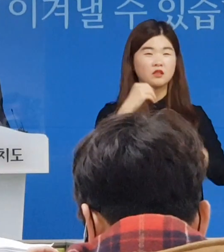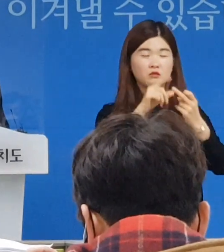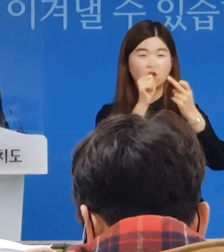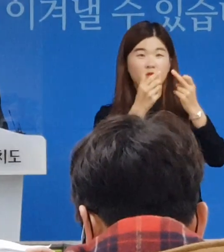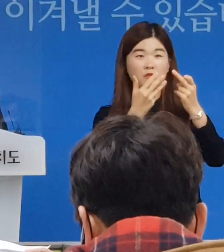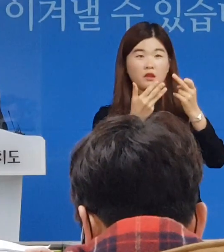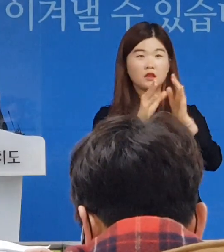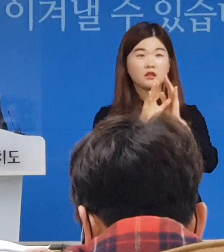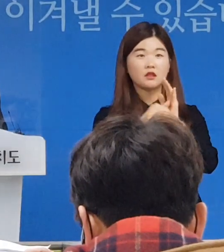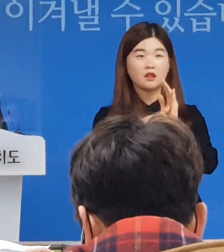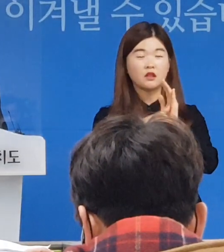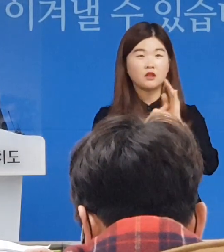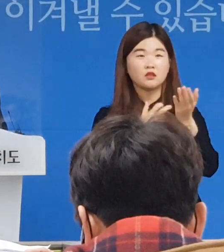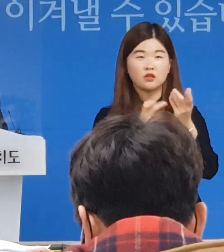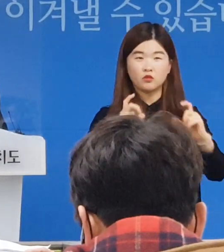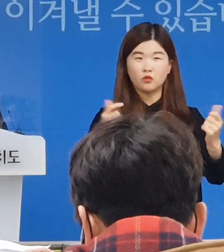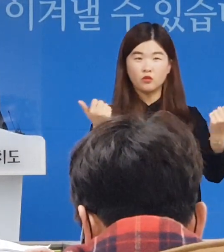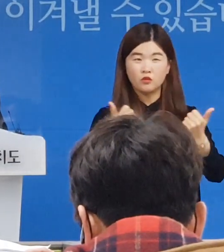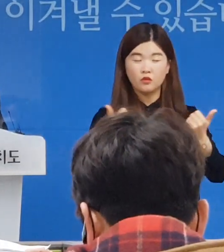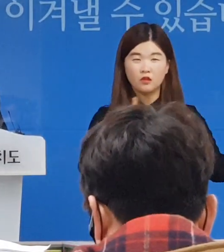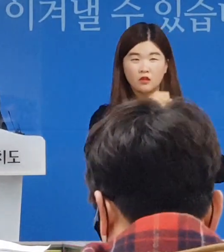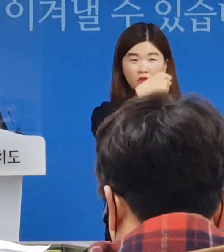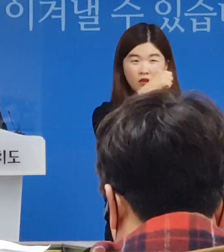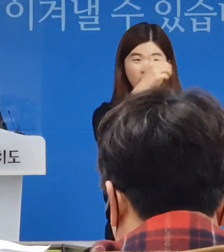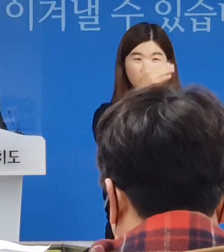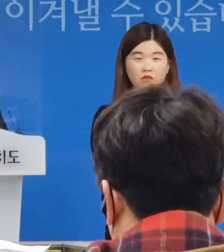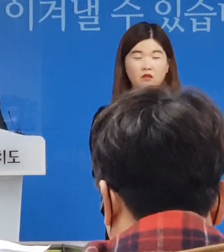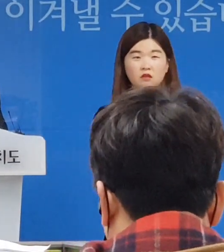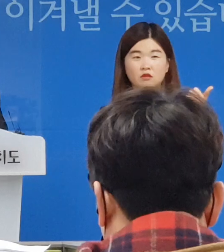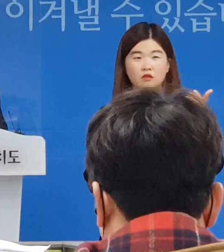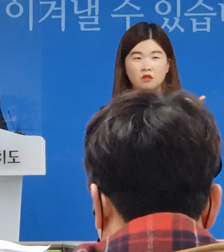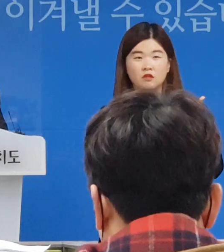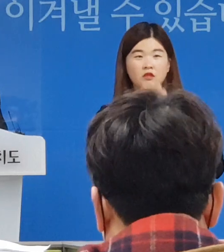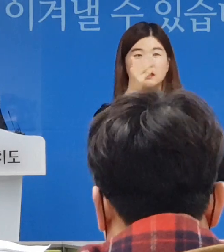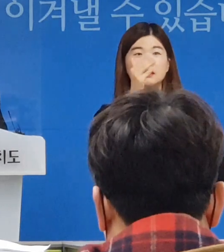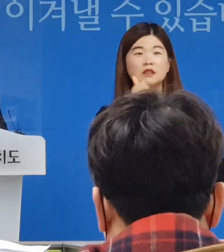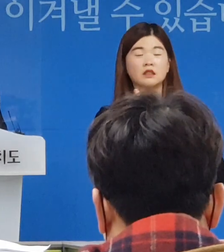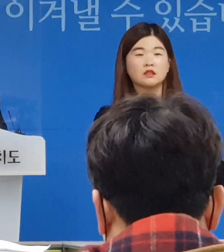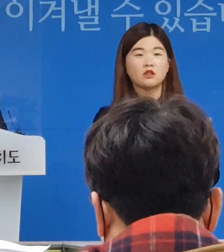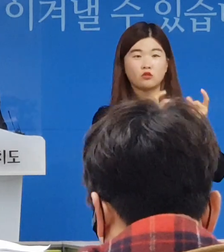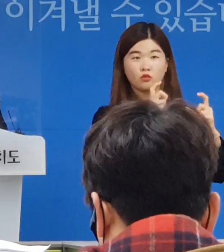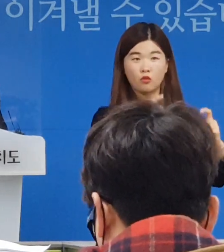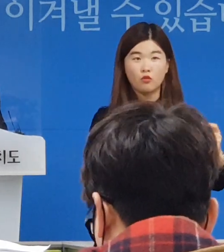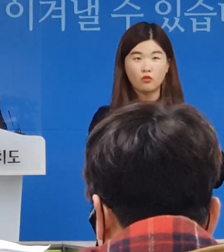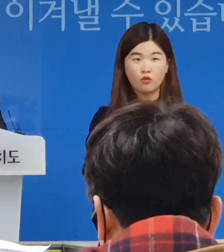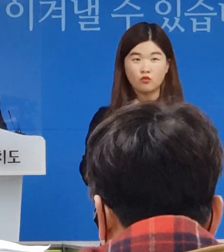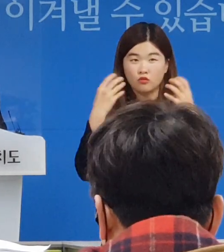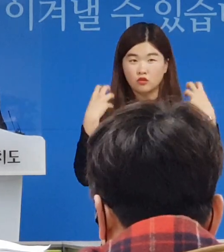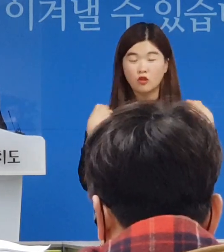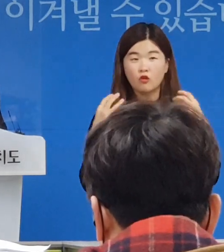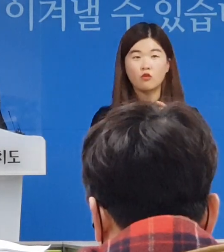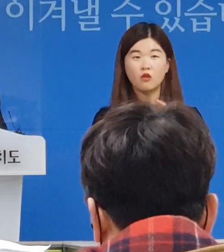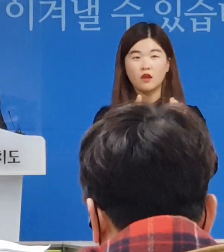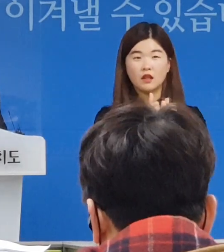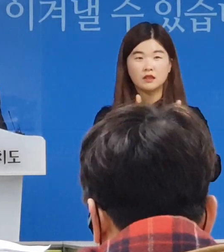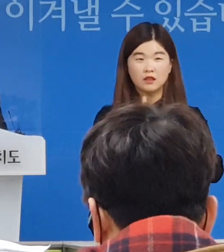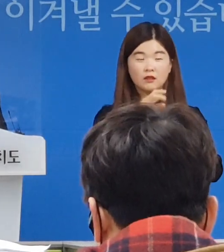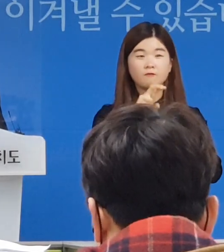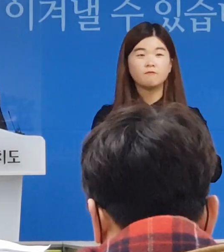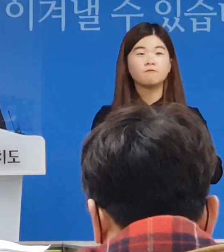지난 8일 도의 예결특위 위원장실에서 우리 도하고 교육청 관계자하고 같이 있는